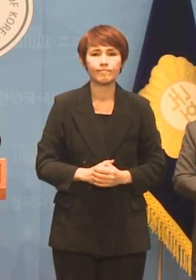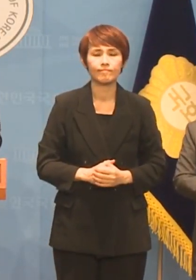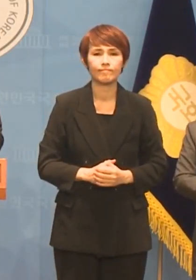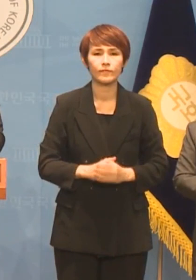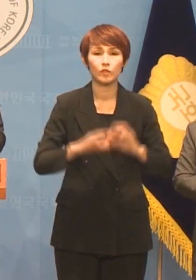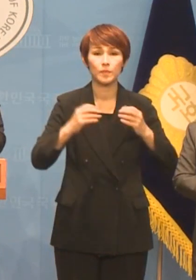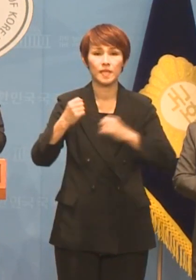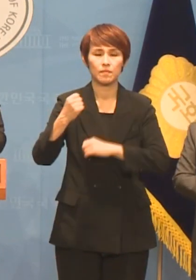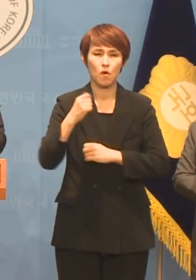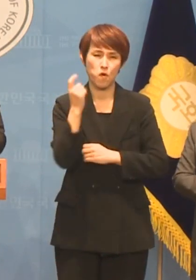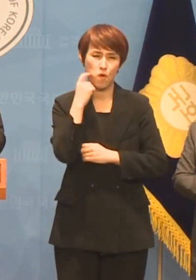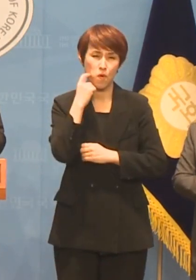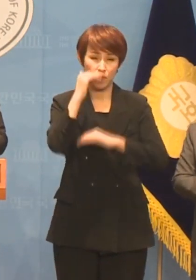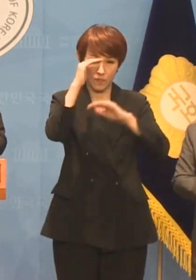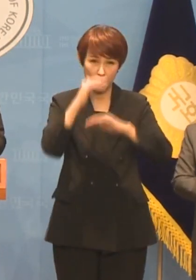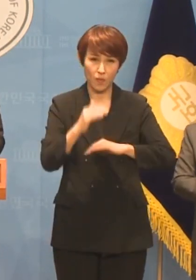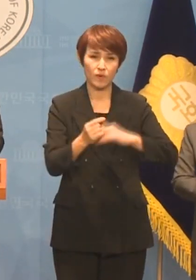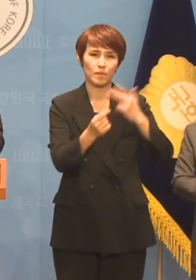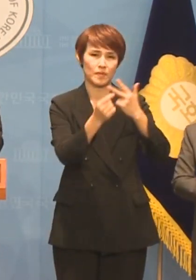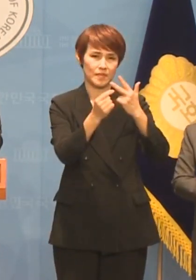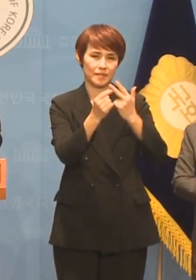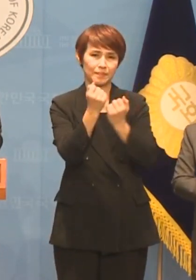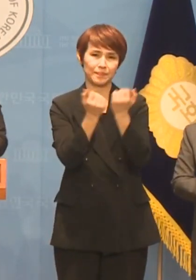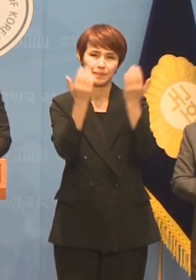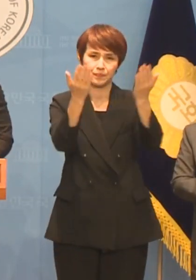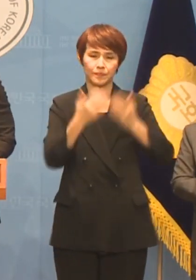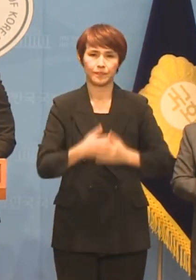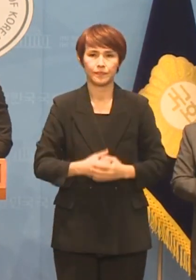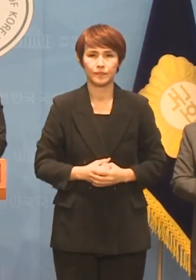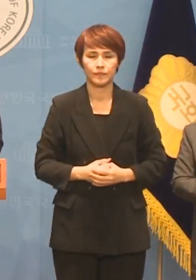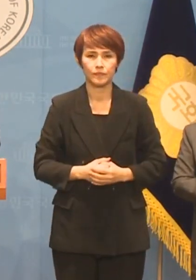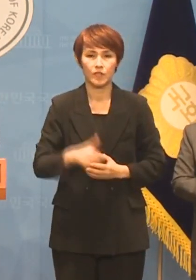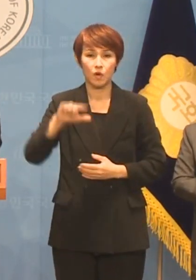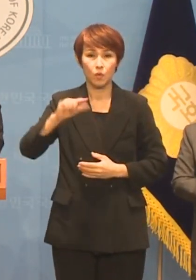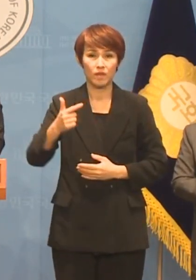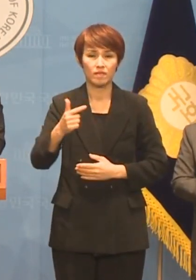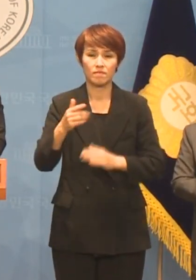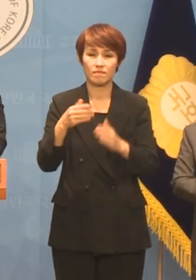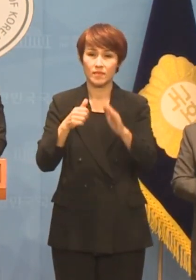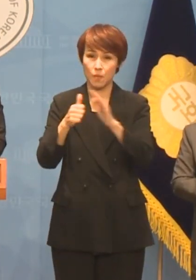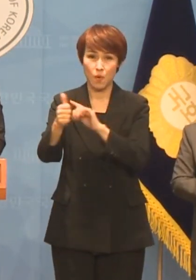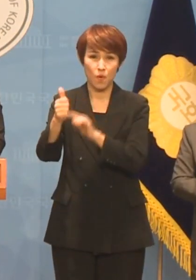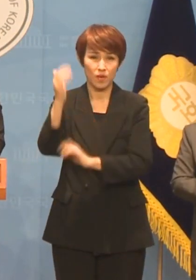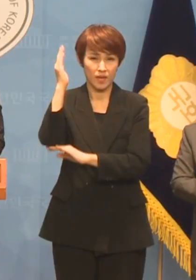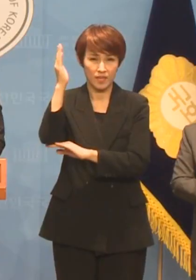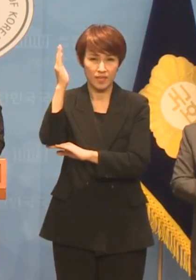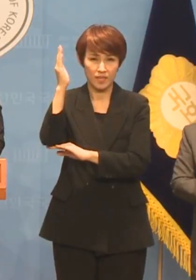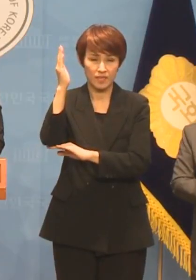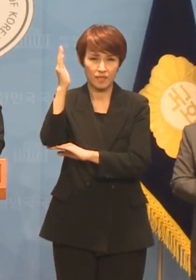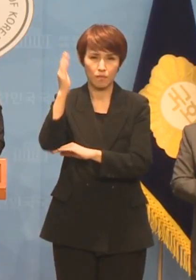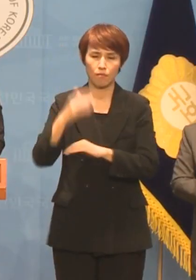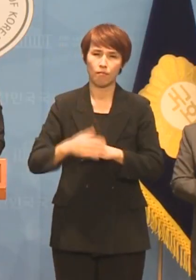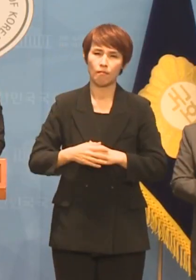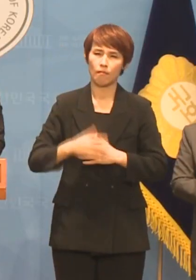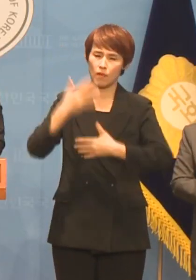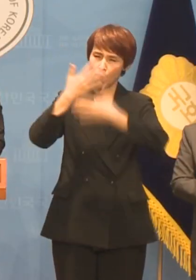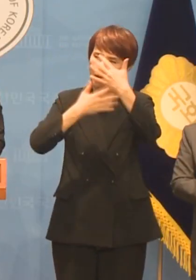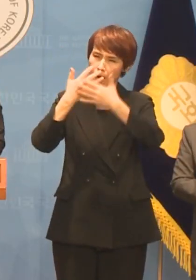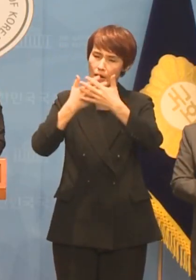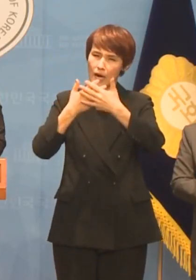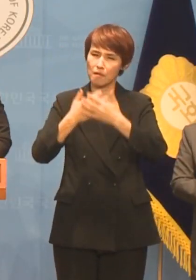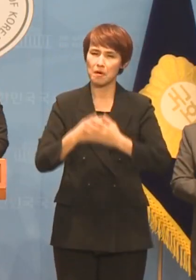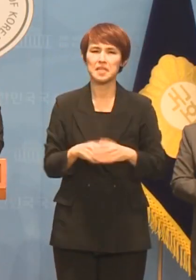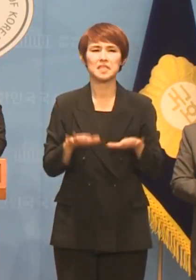네, 국민의힘 거짓말 시리즈 7번째 발표하겠습니다. 권성동 국민의힘 원내대표의 발언을 보면 영화 지금은 맞고